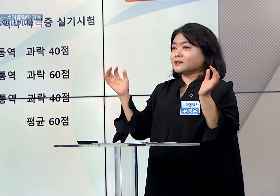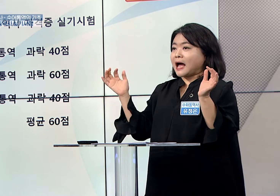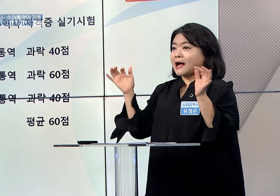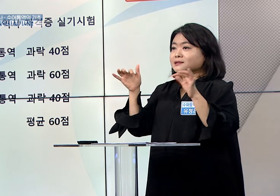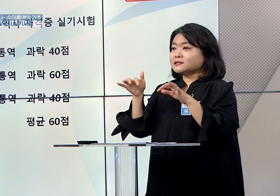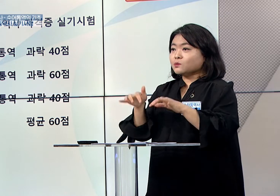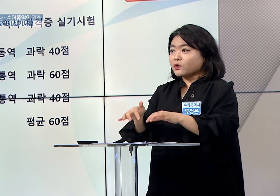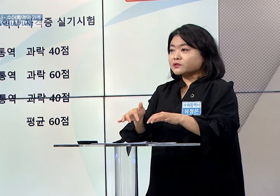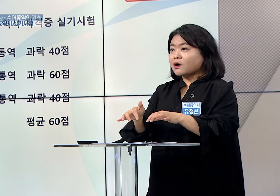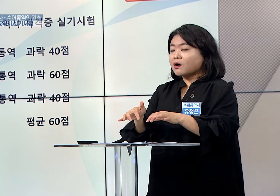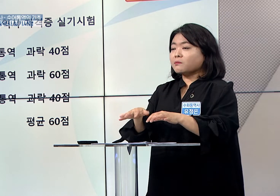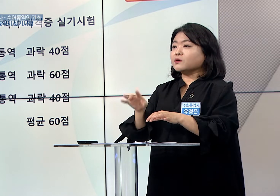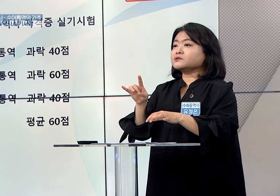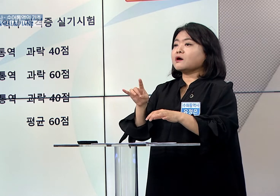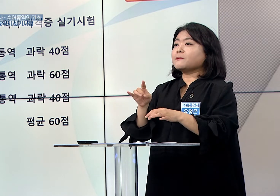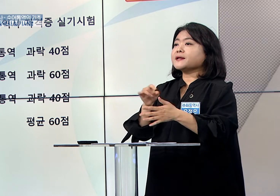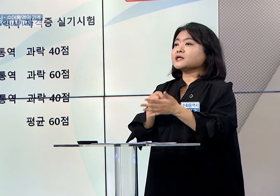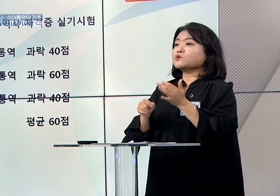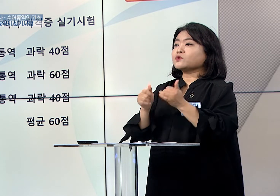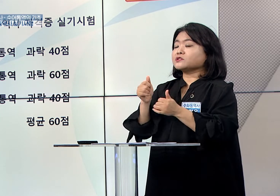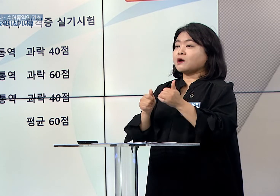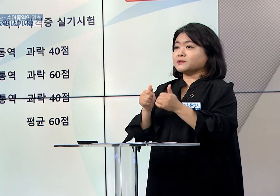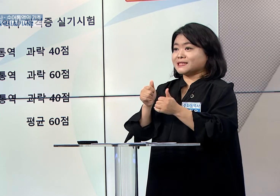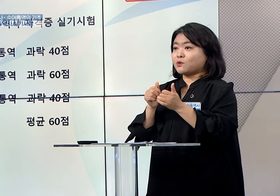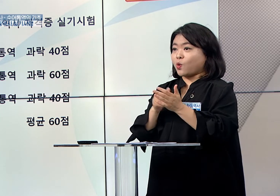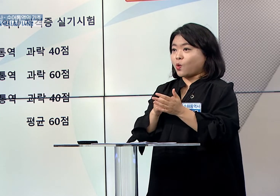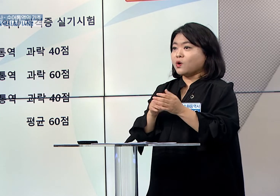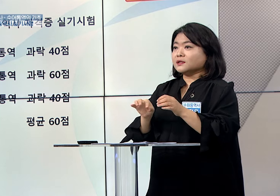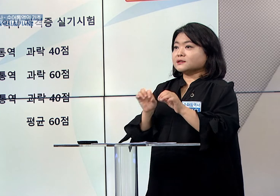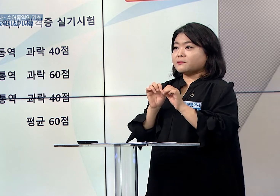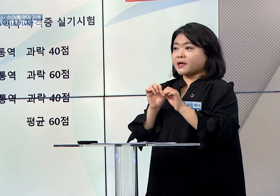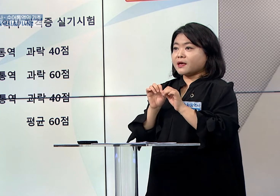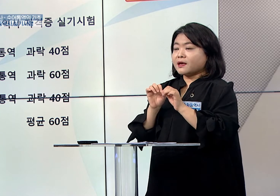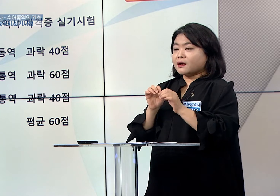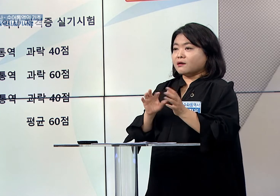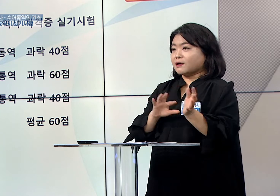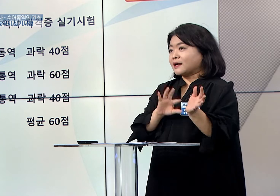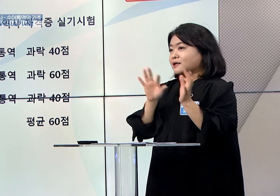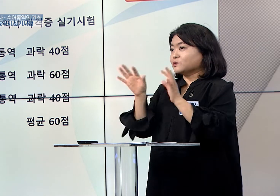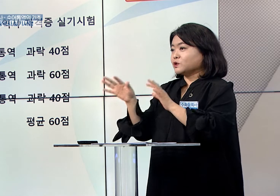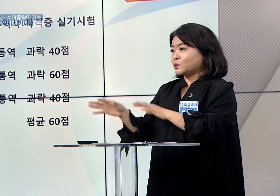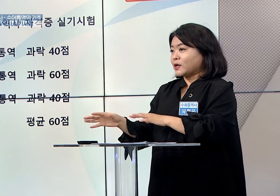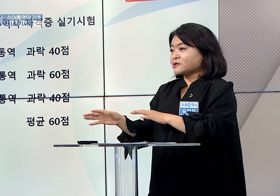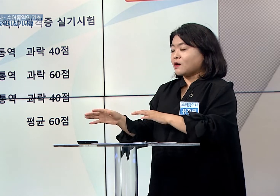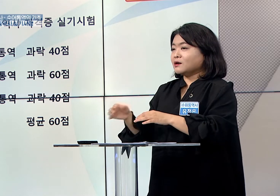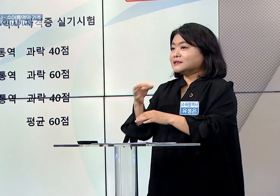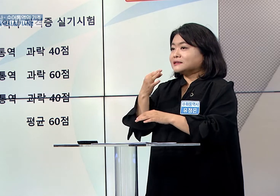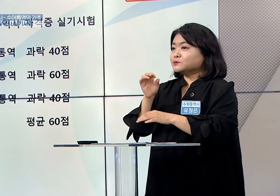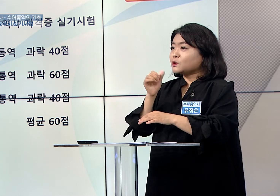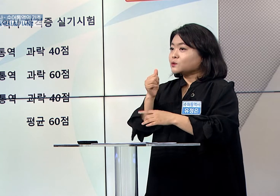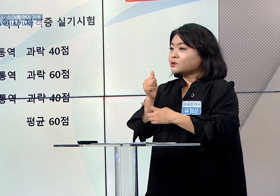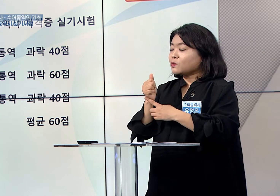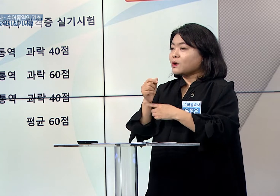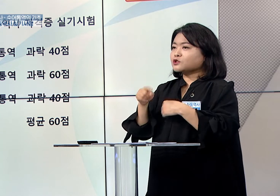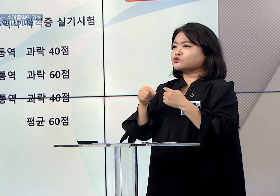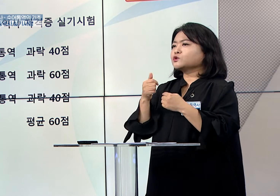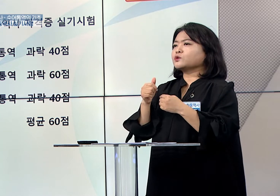다 같이 모여서 먼저 필기 통역 시험을 치고 그다음에 강당으로 이동해서 음성 통역과 수어